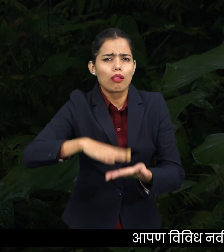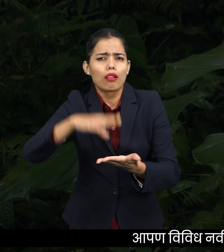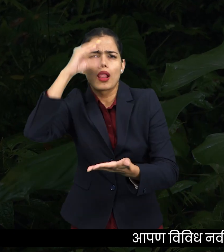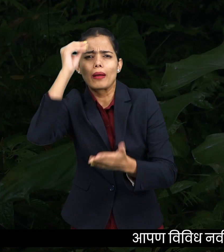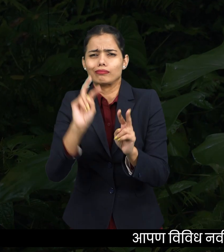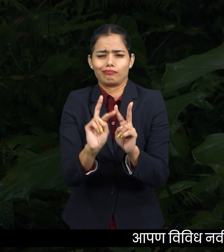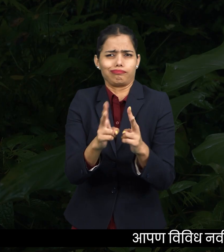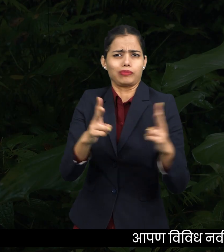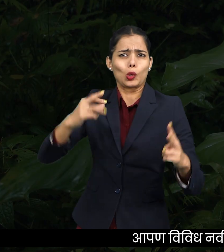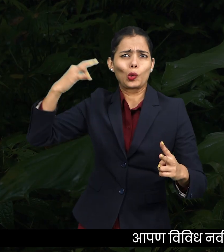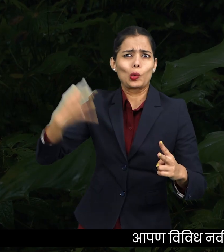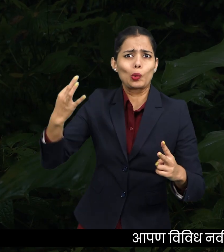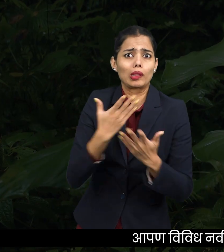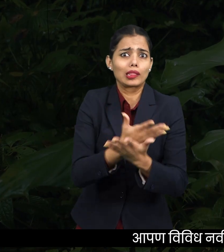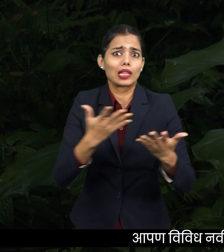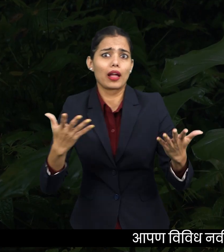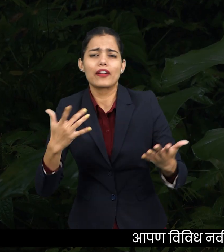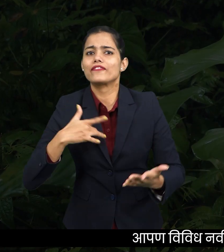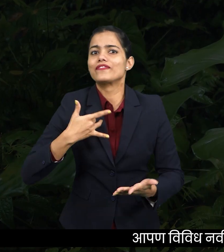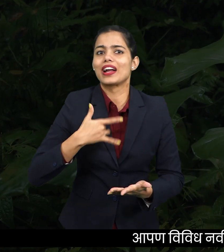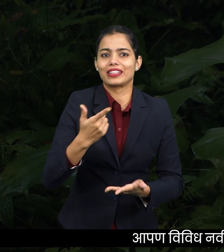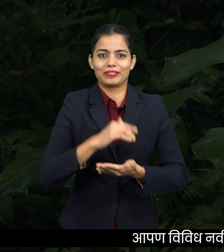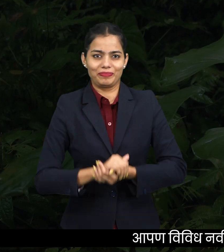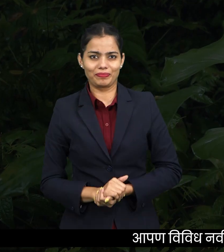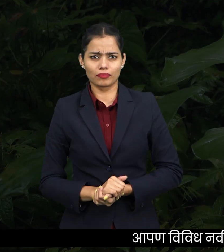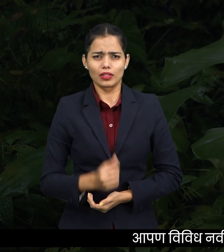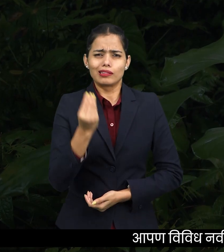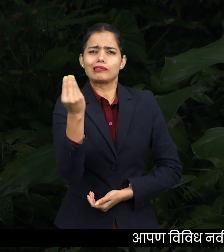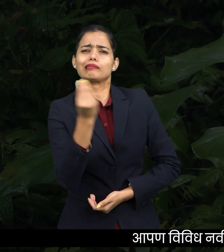आपण विविध नवीन गोष्टी शिकू, जसे की